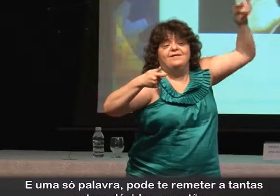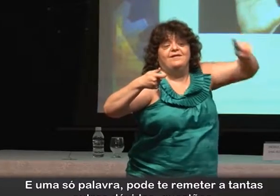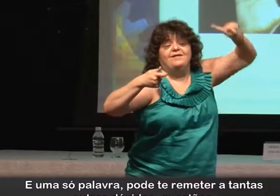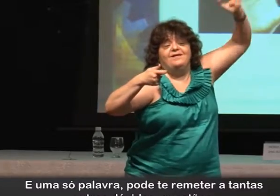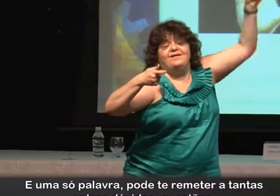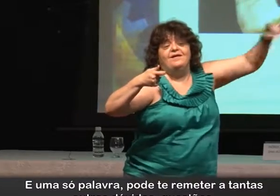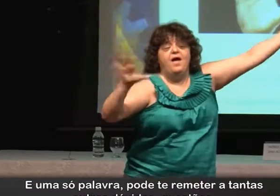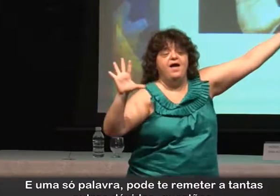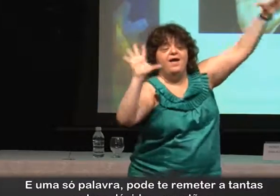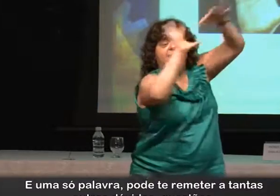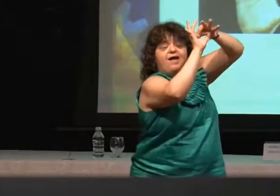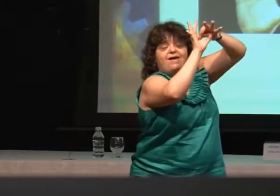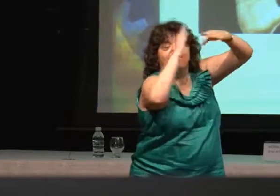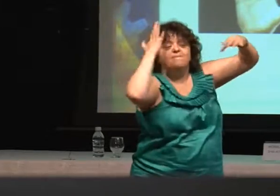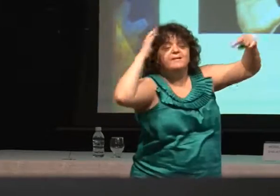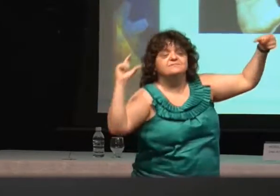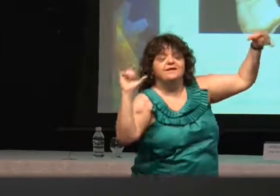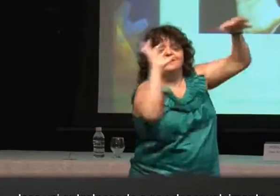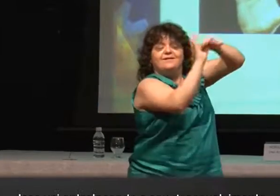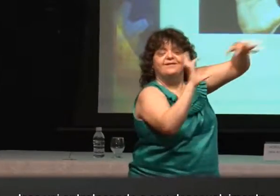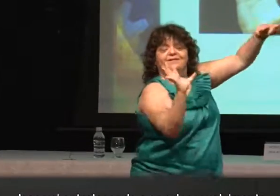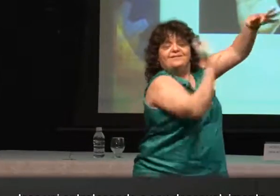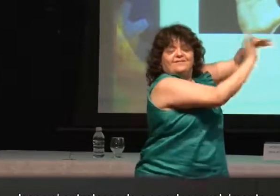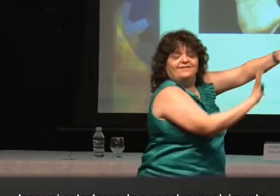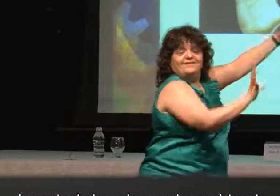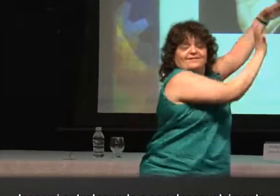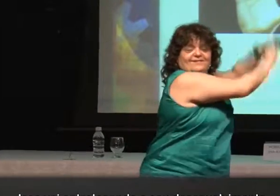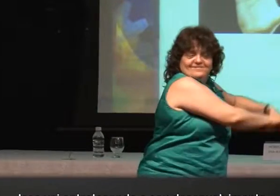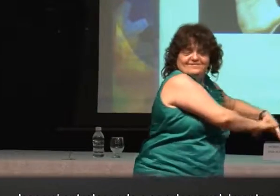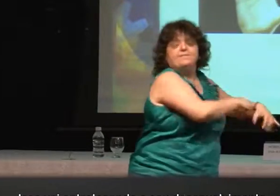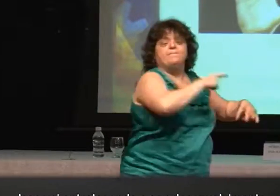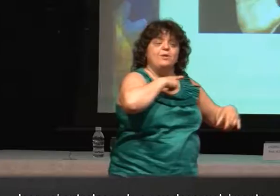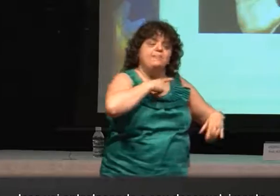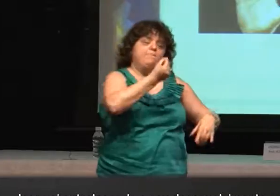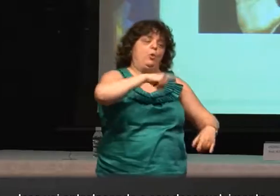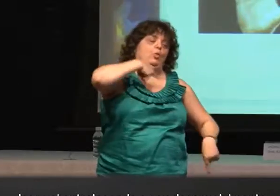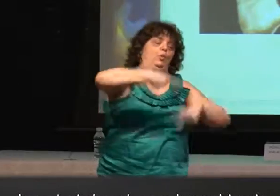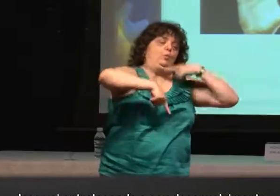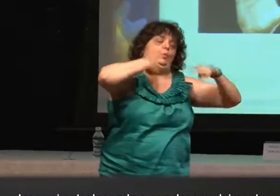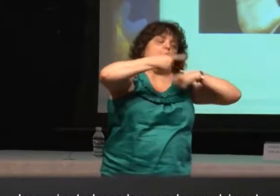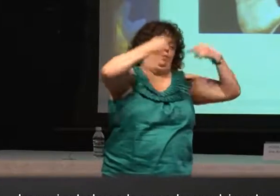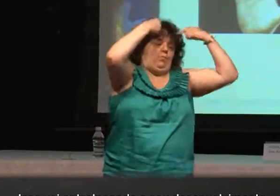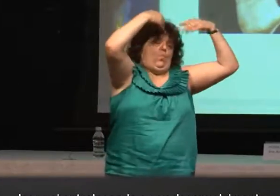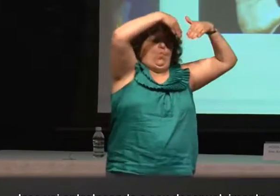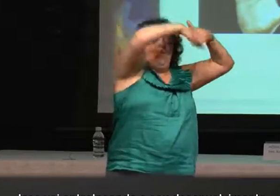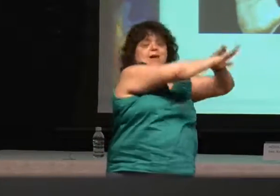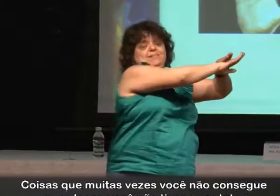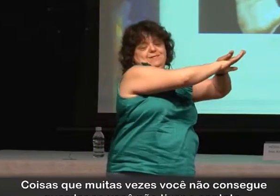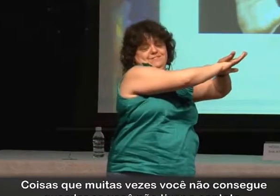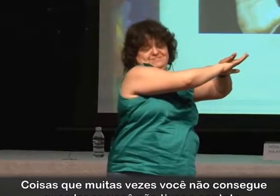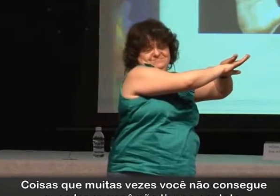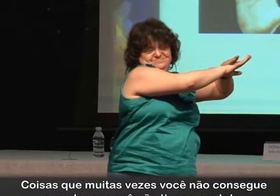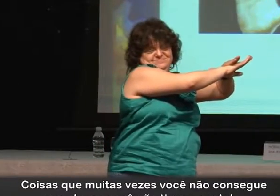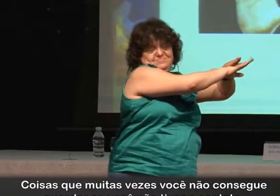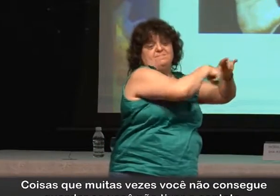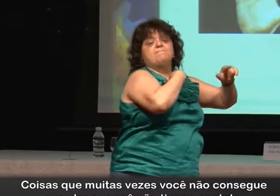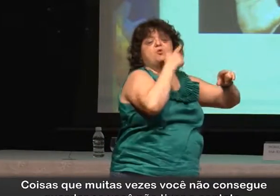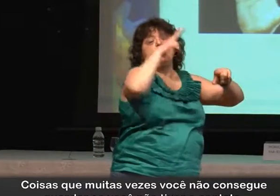outras questões. E isso vai entrelaçando o seu desenvolvimento. Coisas que muitas vezes você